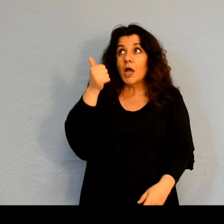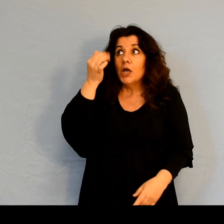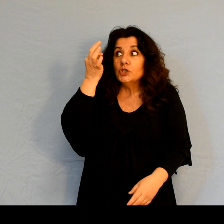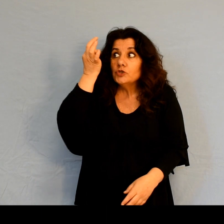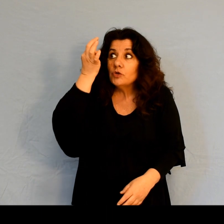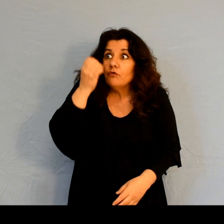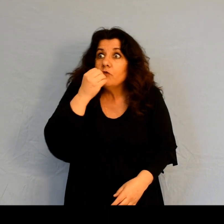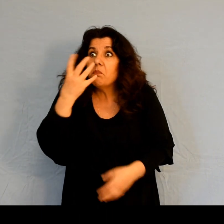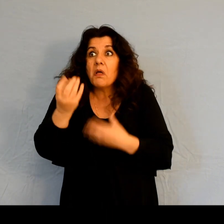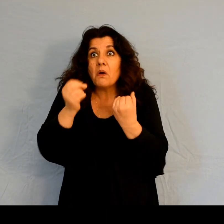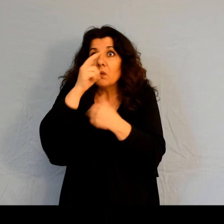ou noirs.